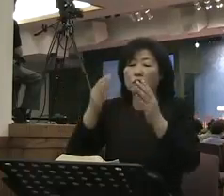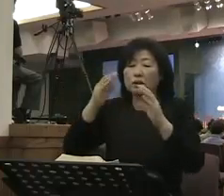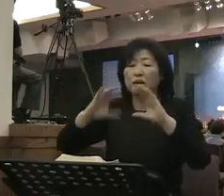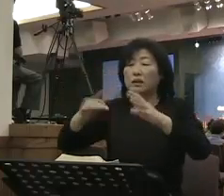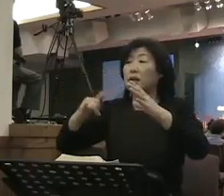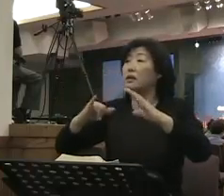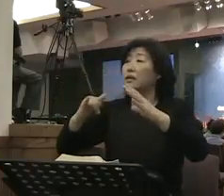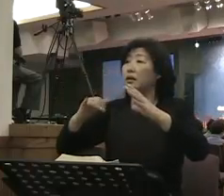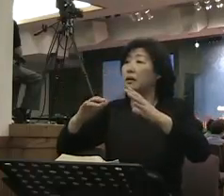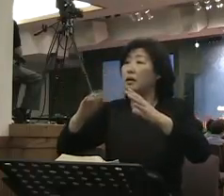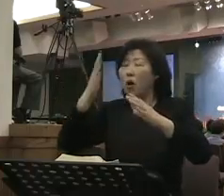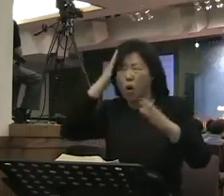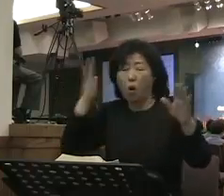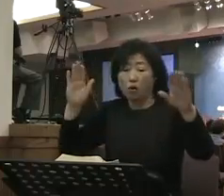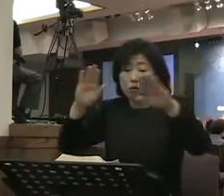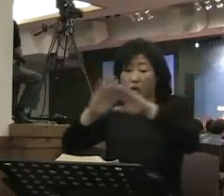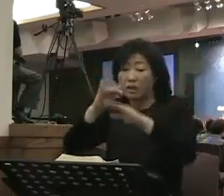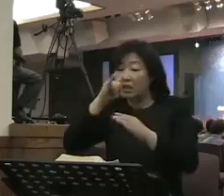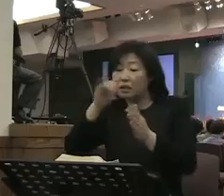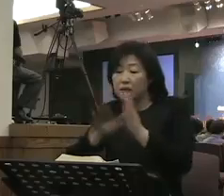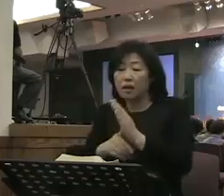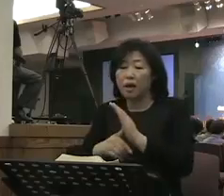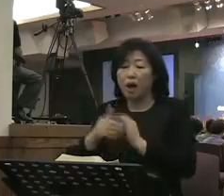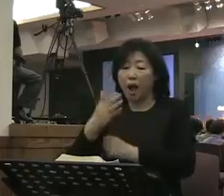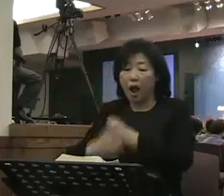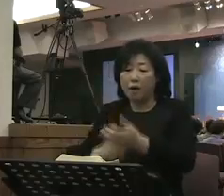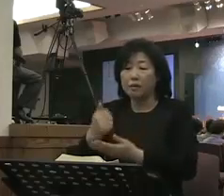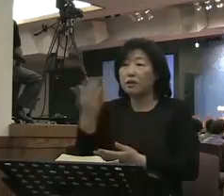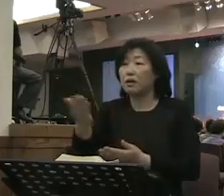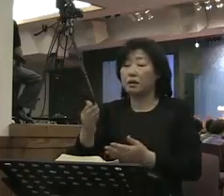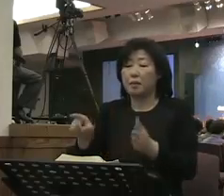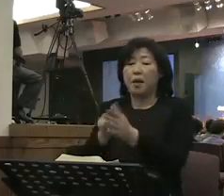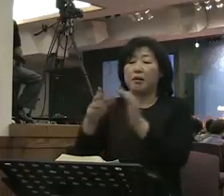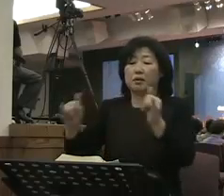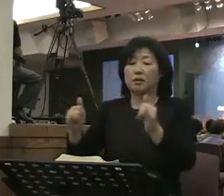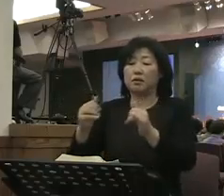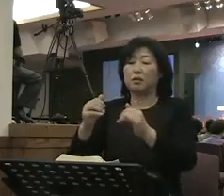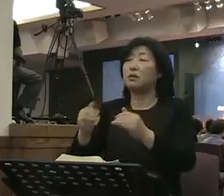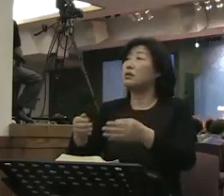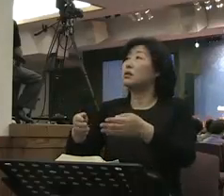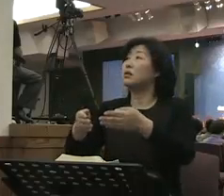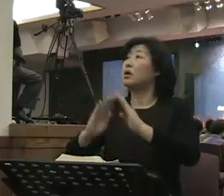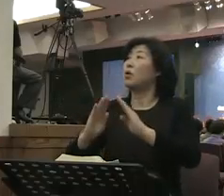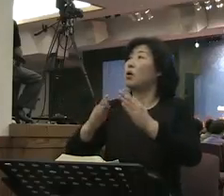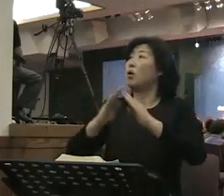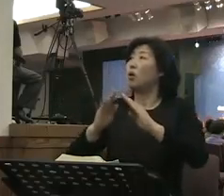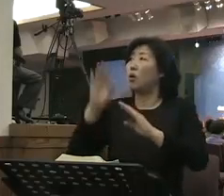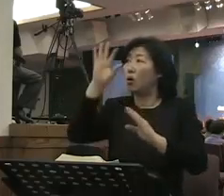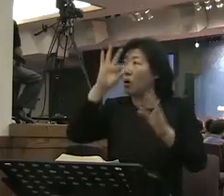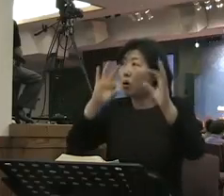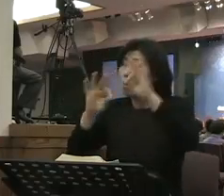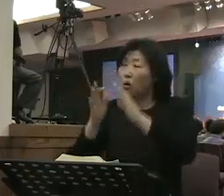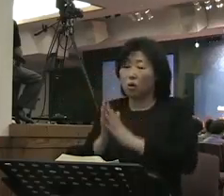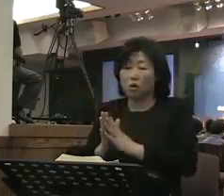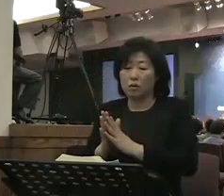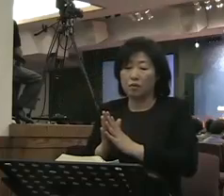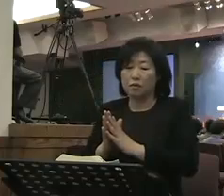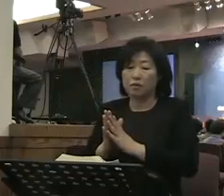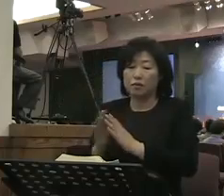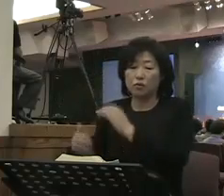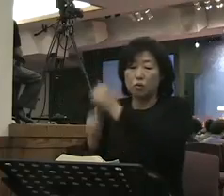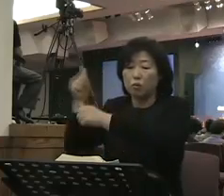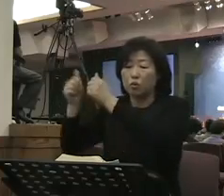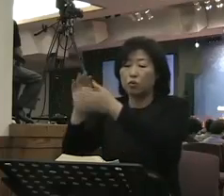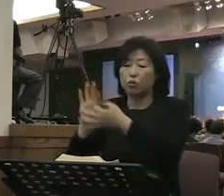때에도 하나님께서 당신의 백성을 세우시고 계시며 찾고 계신다는 것을 족보를 통해 보여주시는